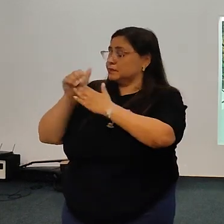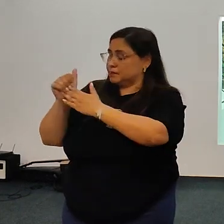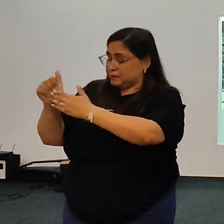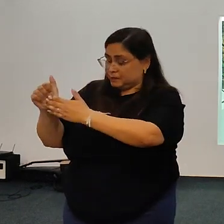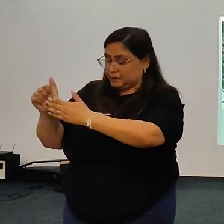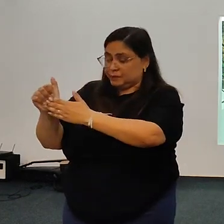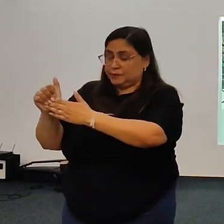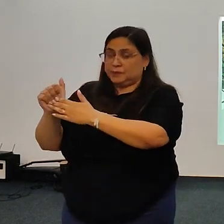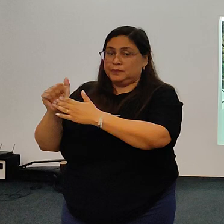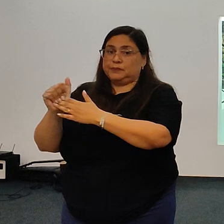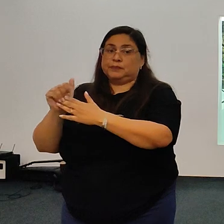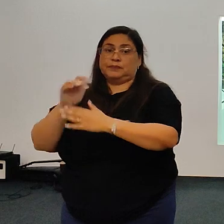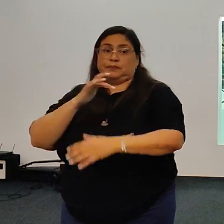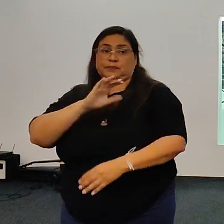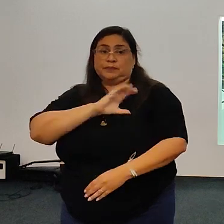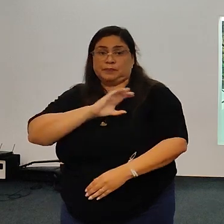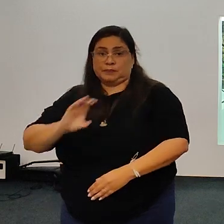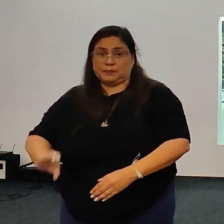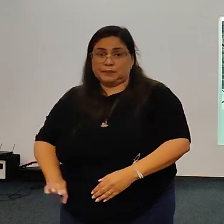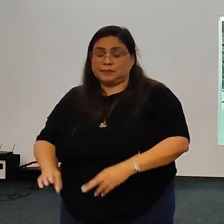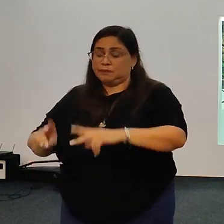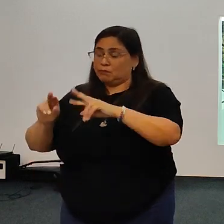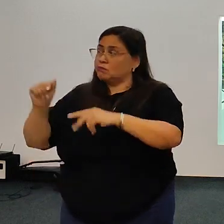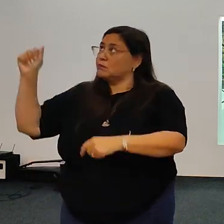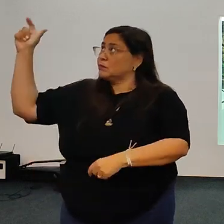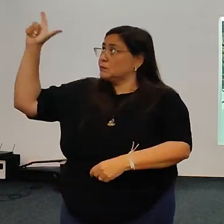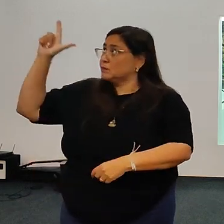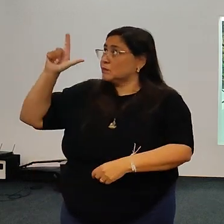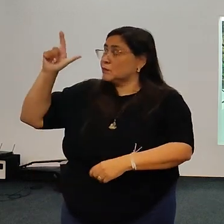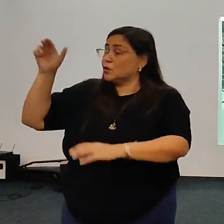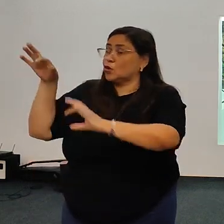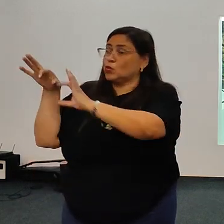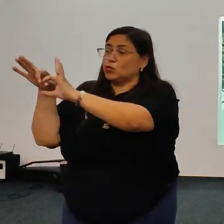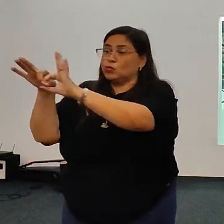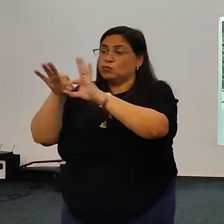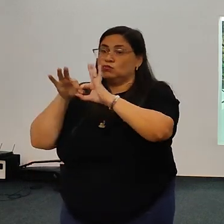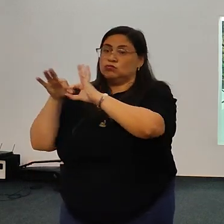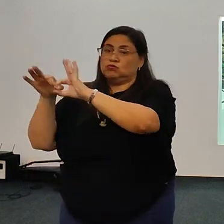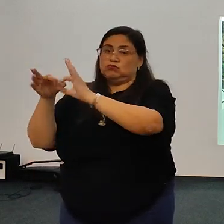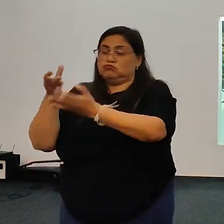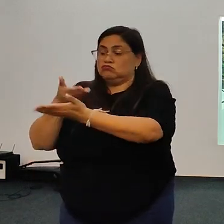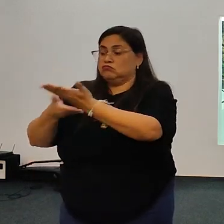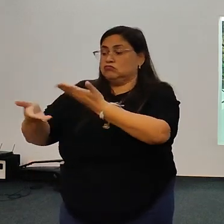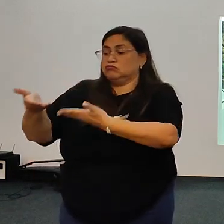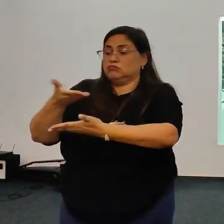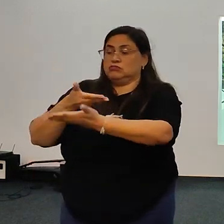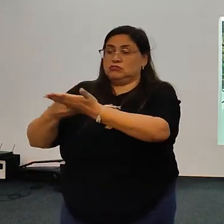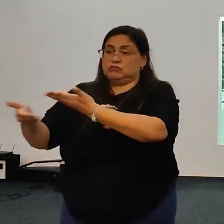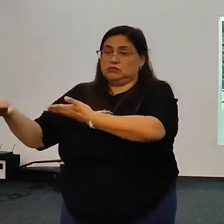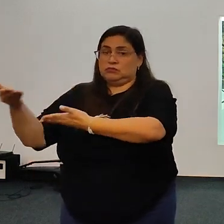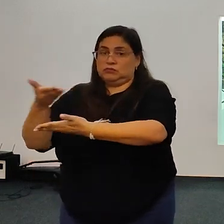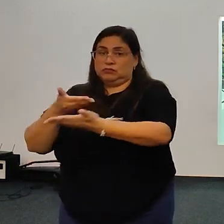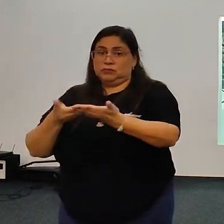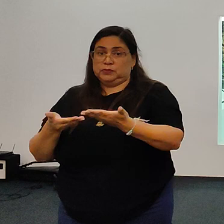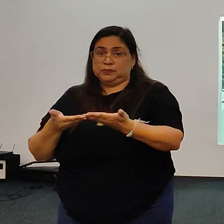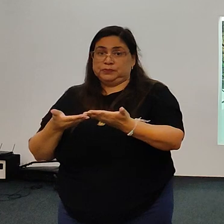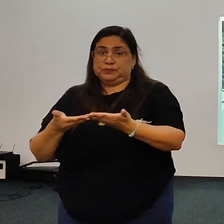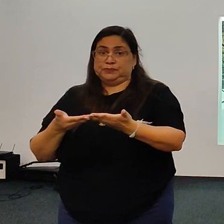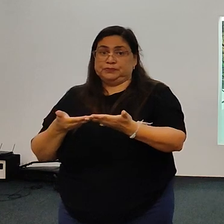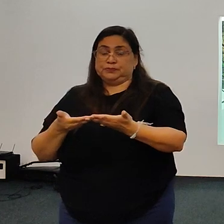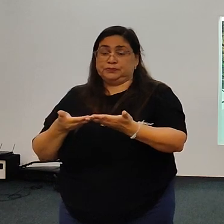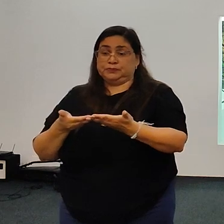Cristo, como Ele está na luz, nós temos o quê? Comunhão uns com os